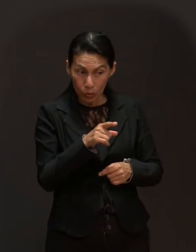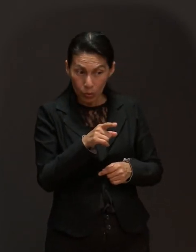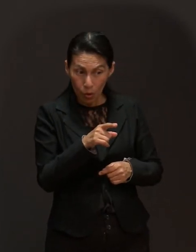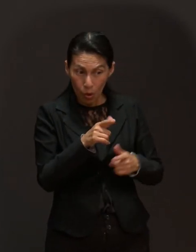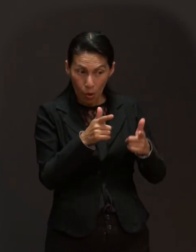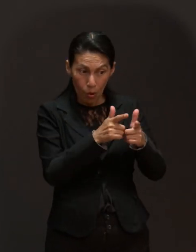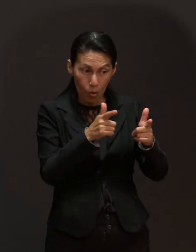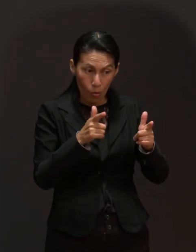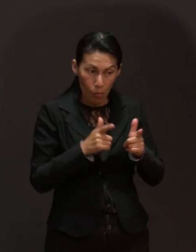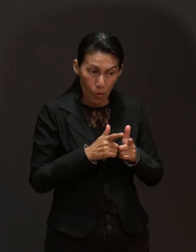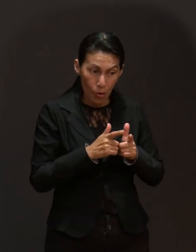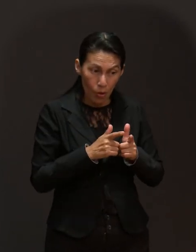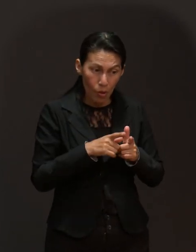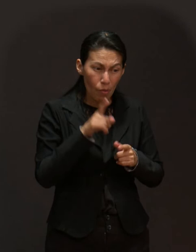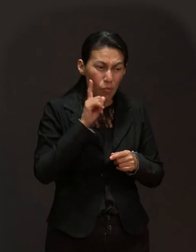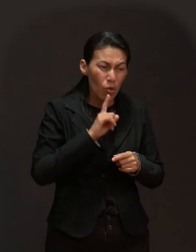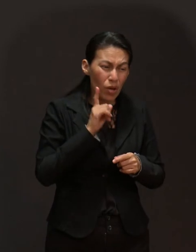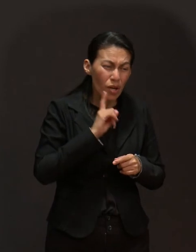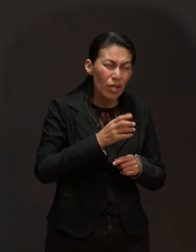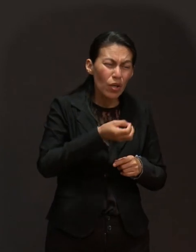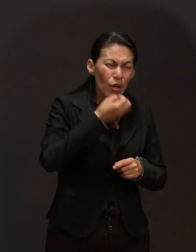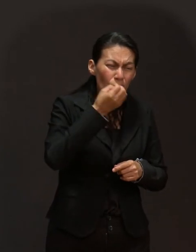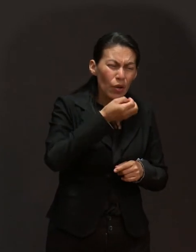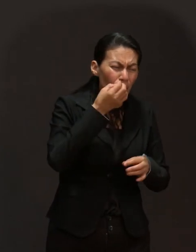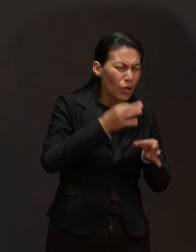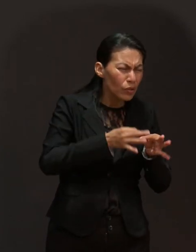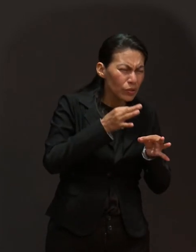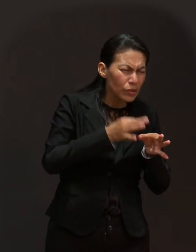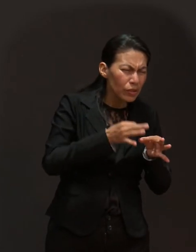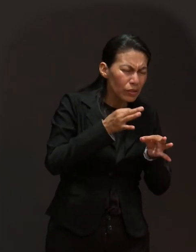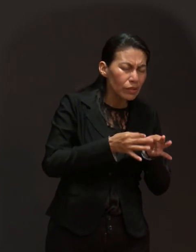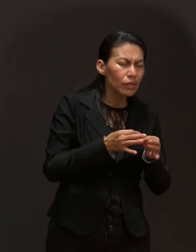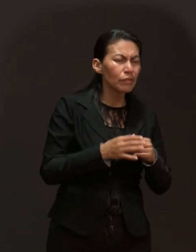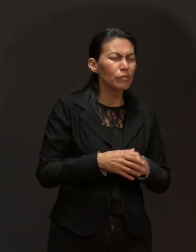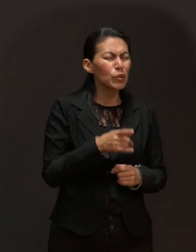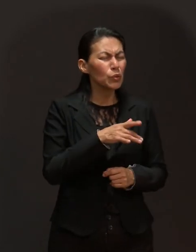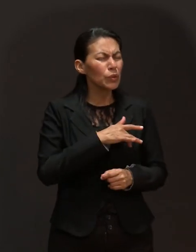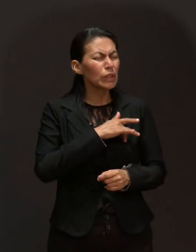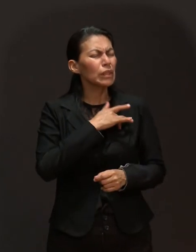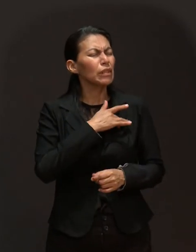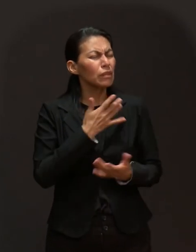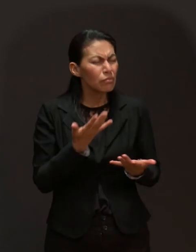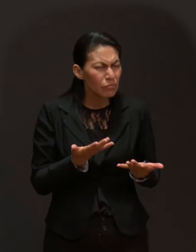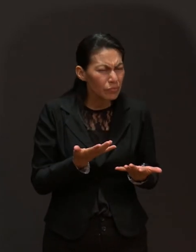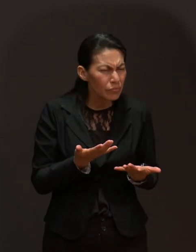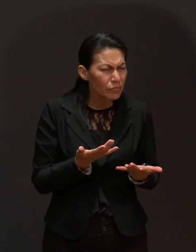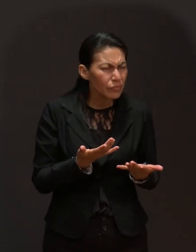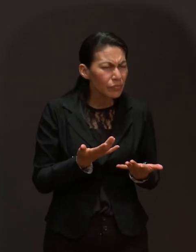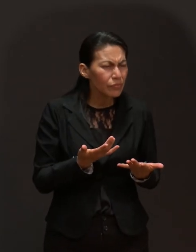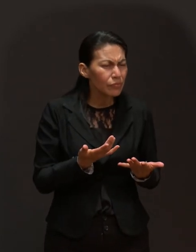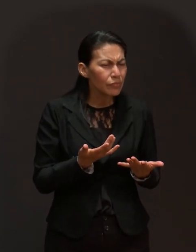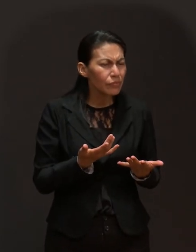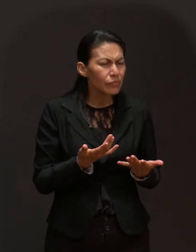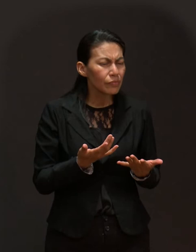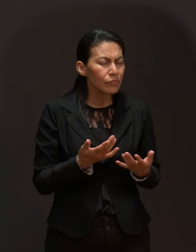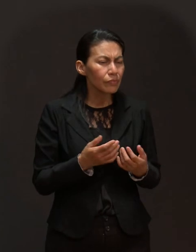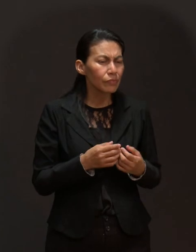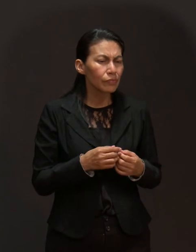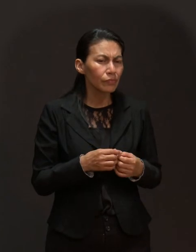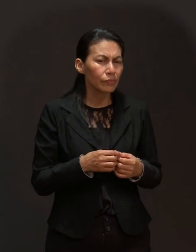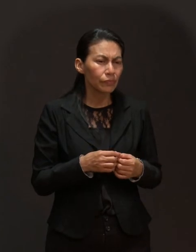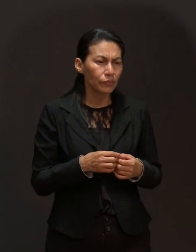grupo de las guerreras de la oración ¿cómo te has sentido en este grupo? ¿cómo te te has sentido